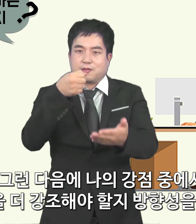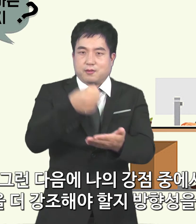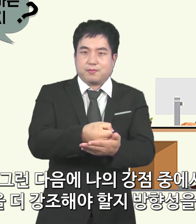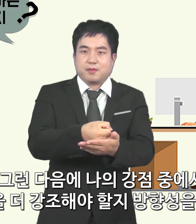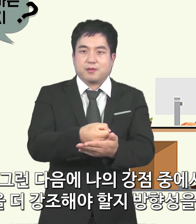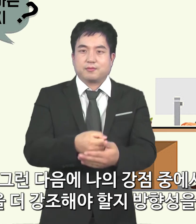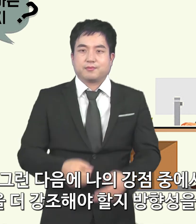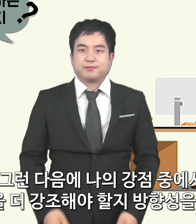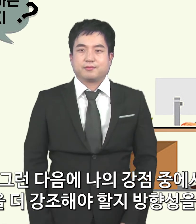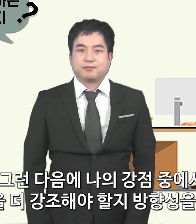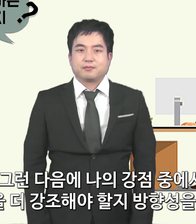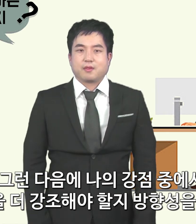결정합니다.